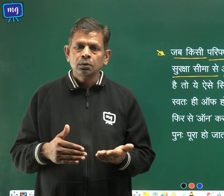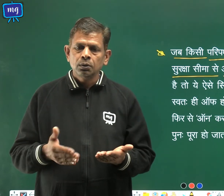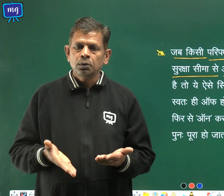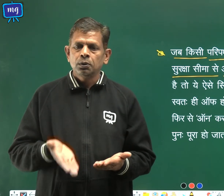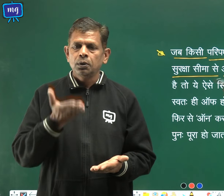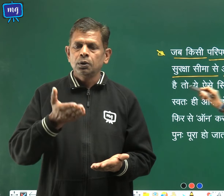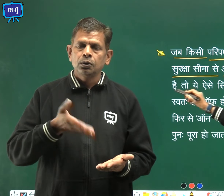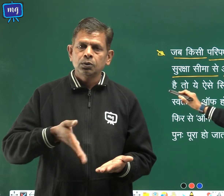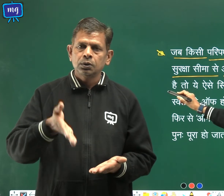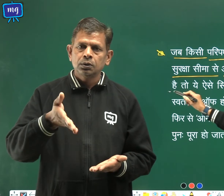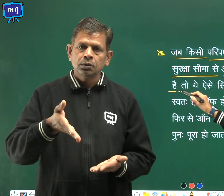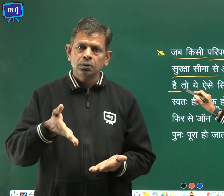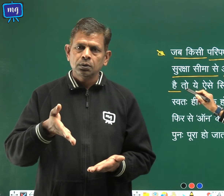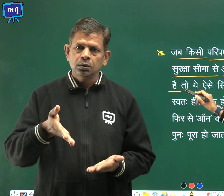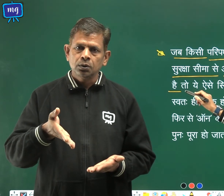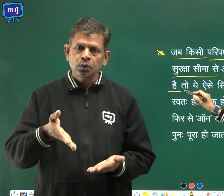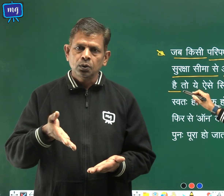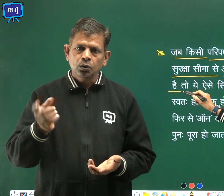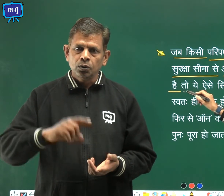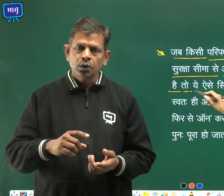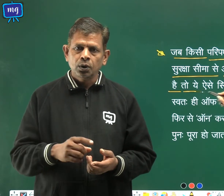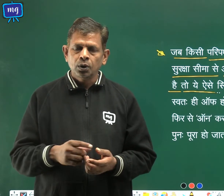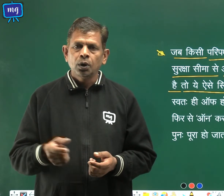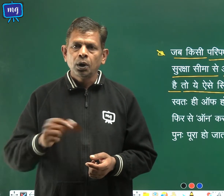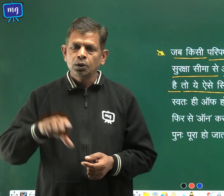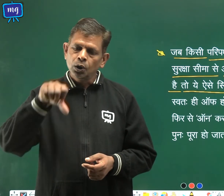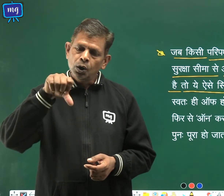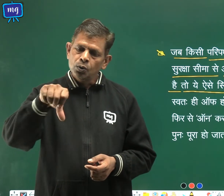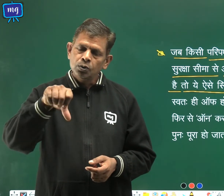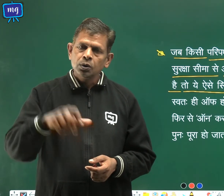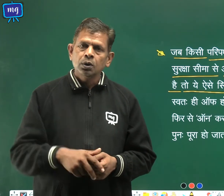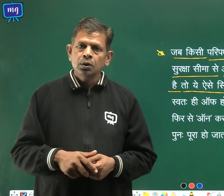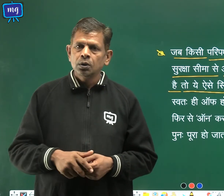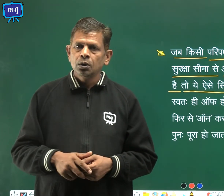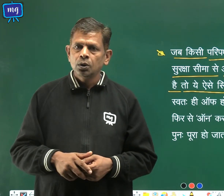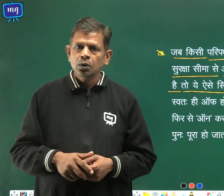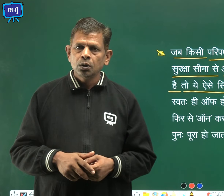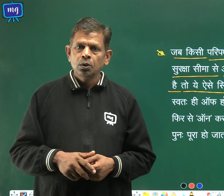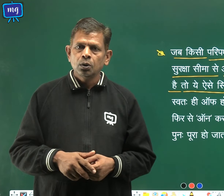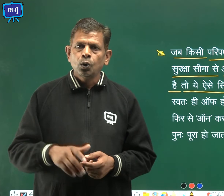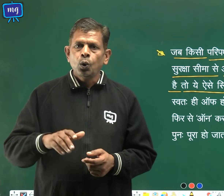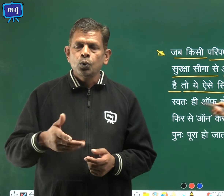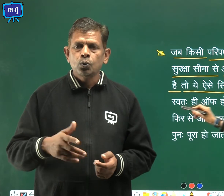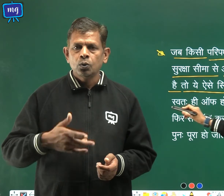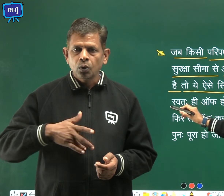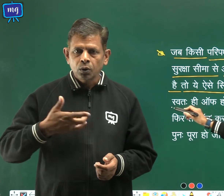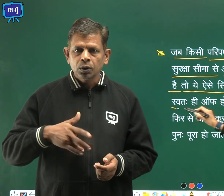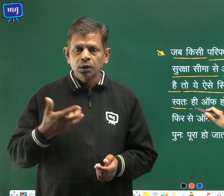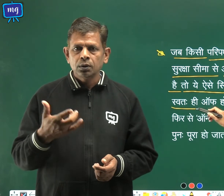अधिक हो जाती है तो ये ऐसे स्विच होते हैं जो स्वतः ही